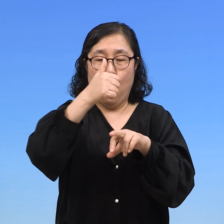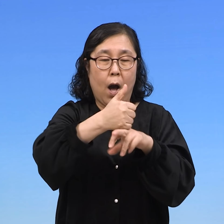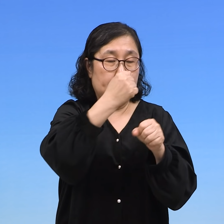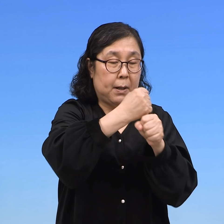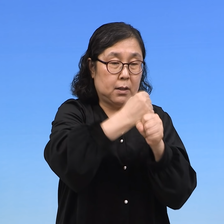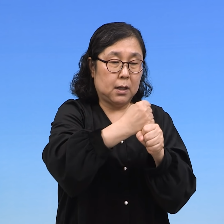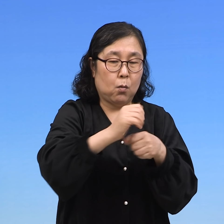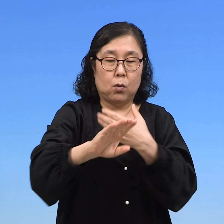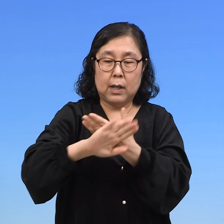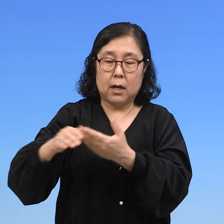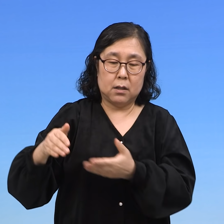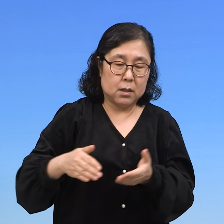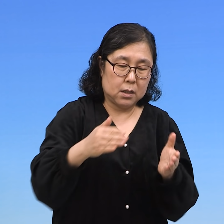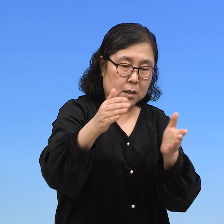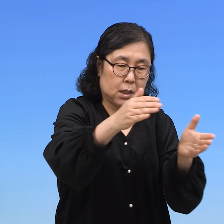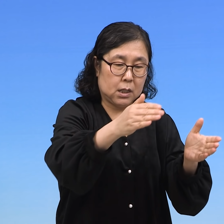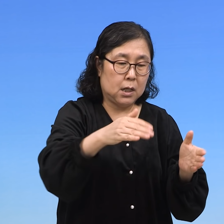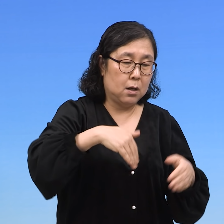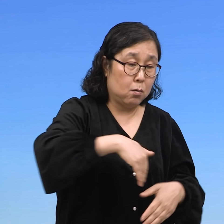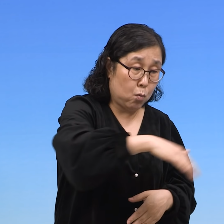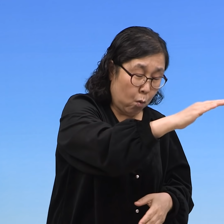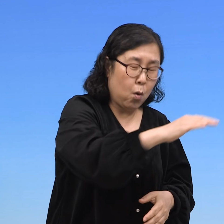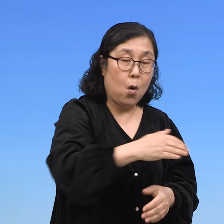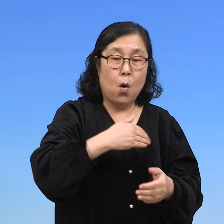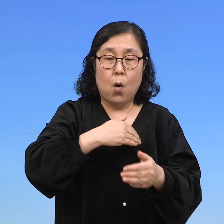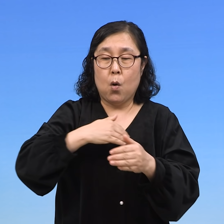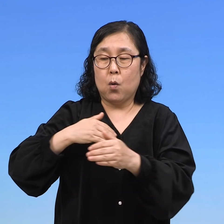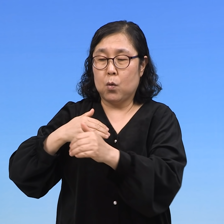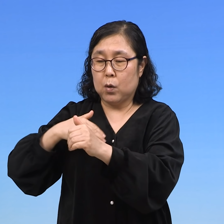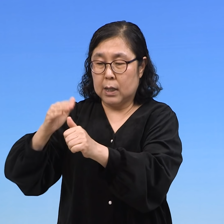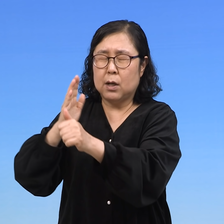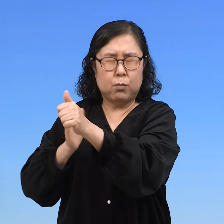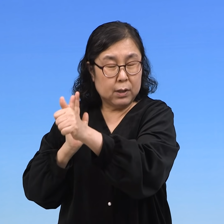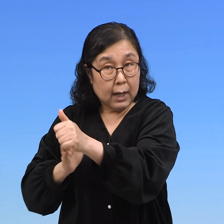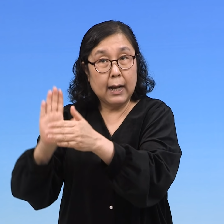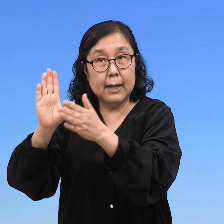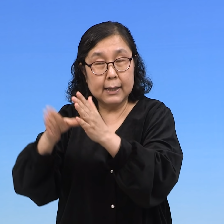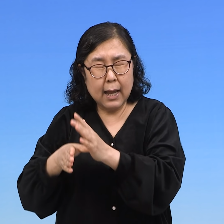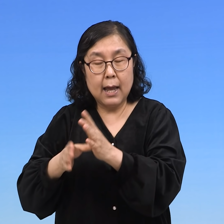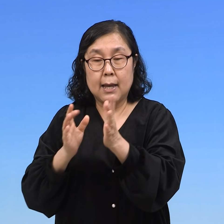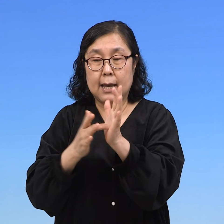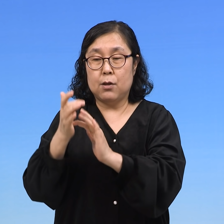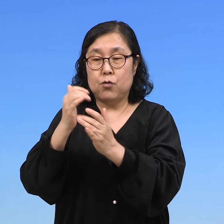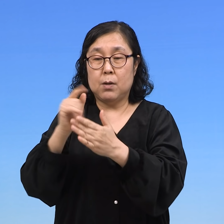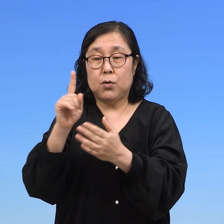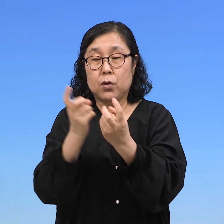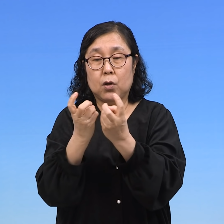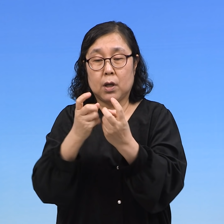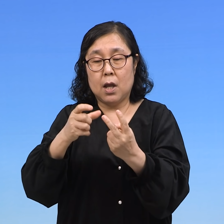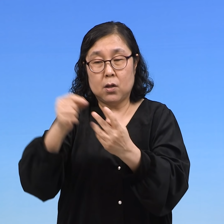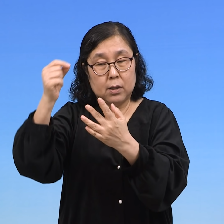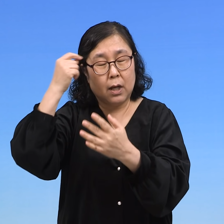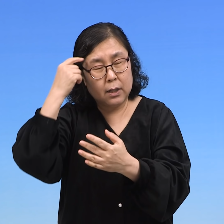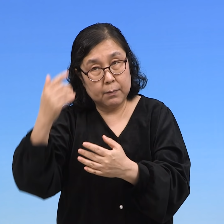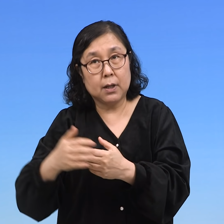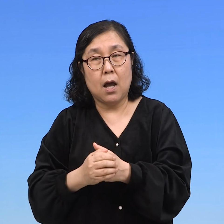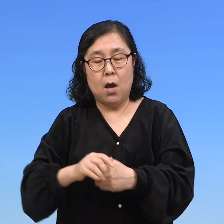왕을 사물하고 열광하고 주님을 충동할 때 예수님은 무슨 길을 택하십니까?